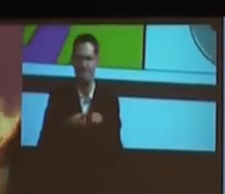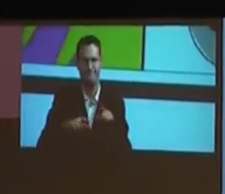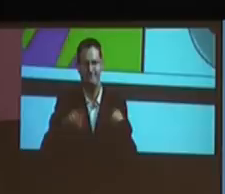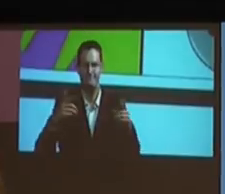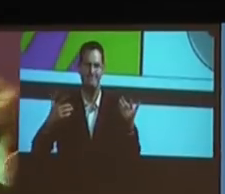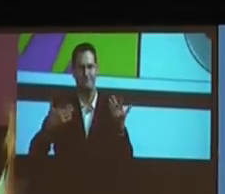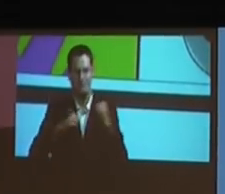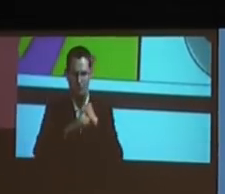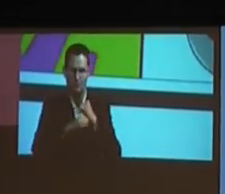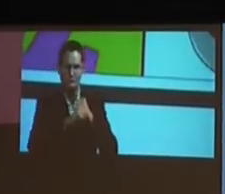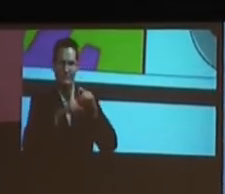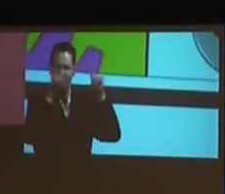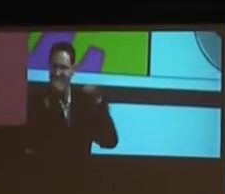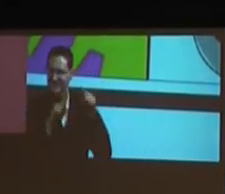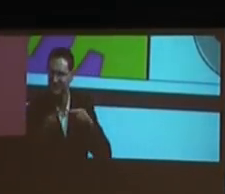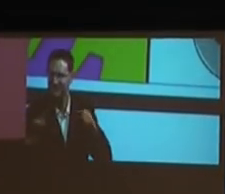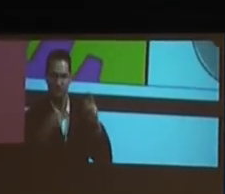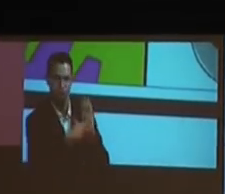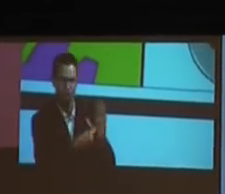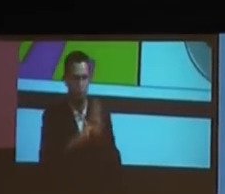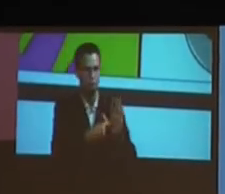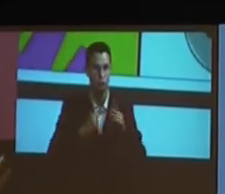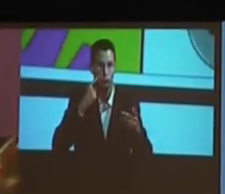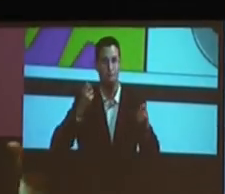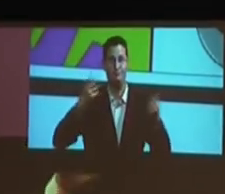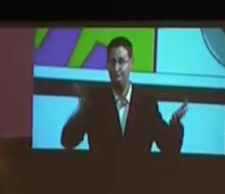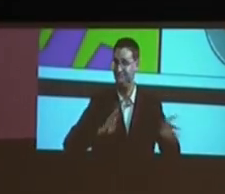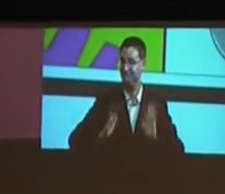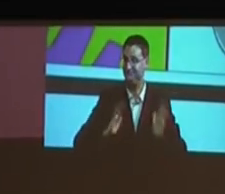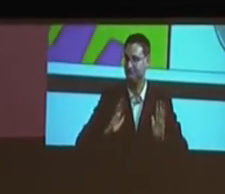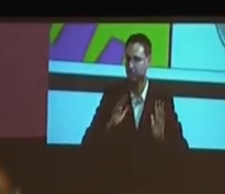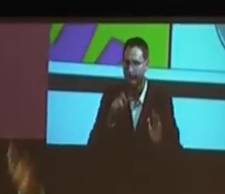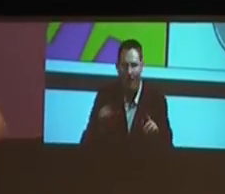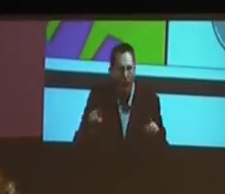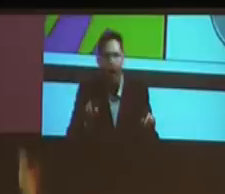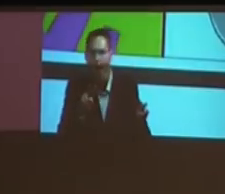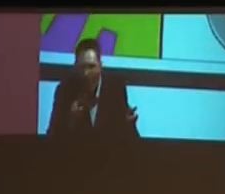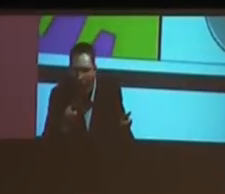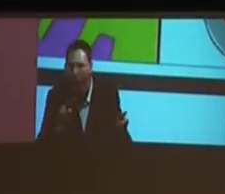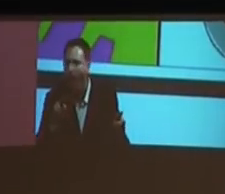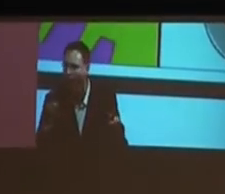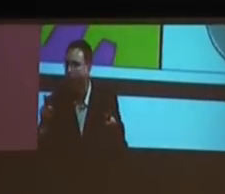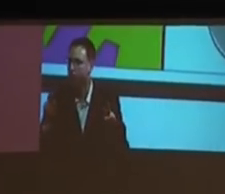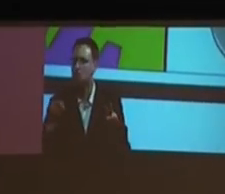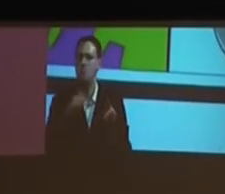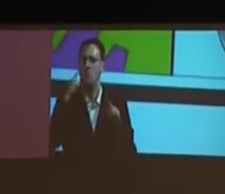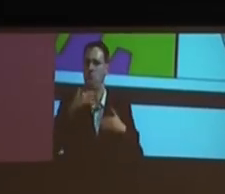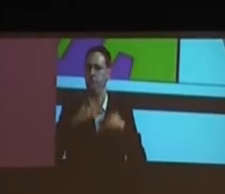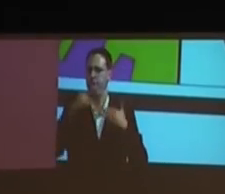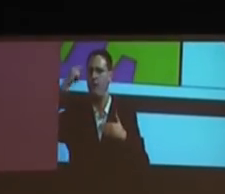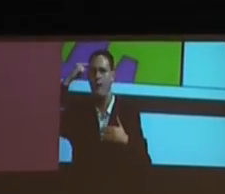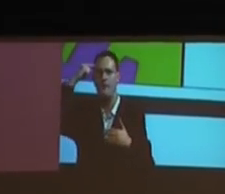wir sollten diesen Aspekt der Werbung und des sich besser verkaufens viel, viel mehr in den Mittelpunkt unserer Unternehmungen und